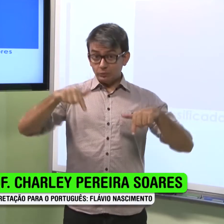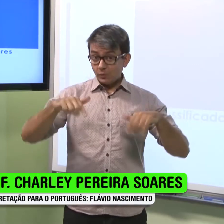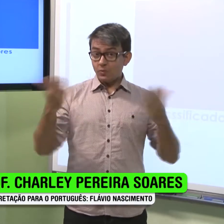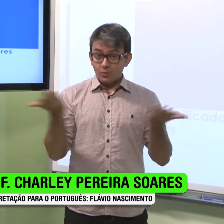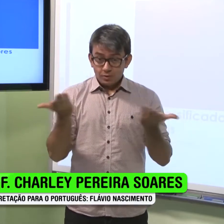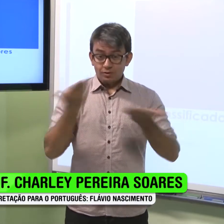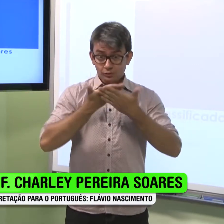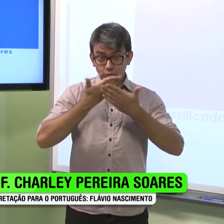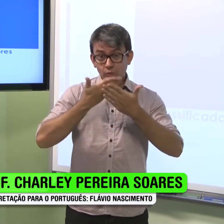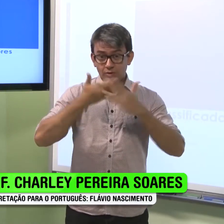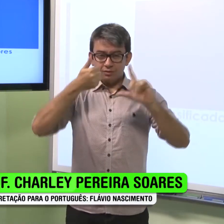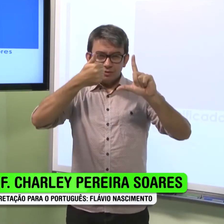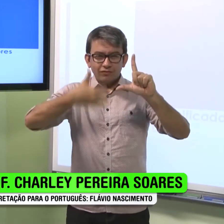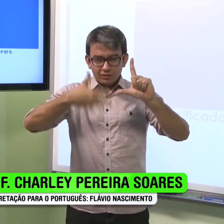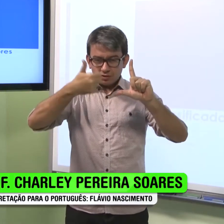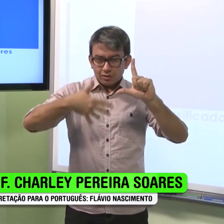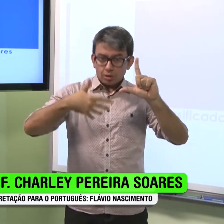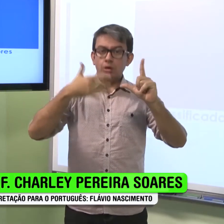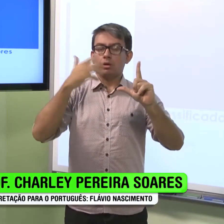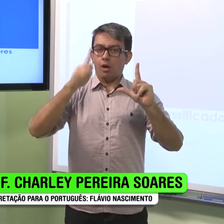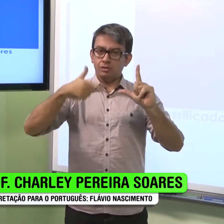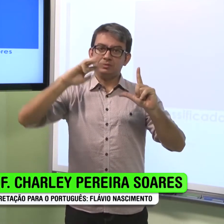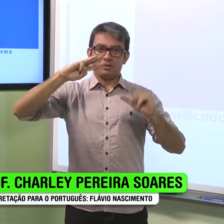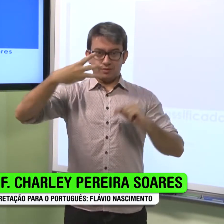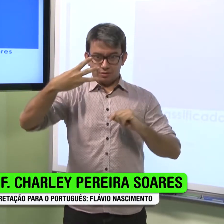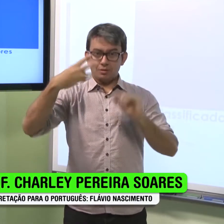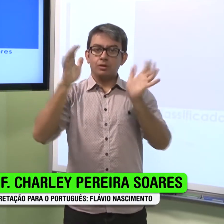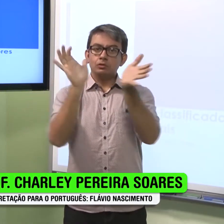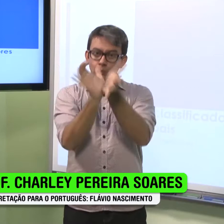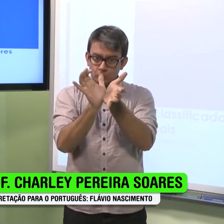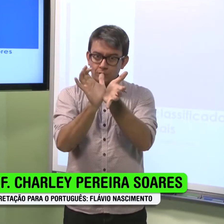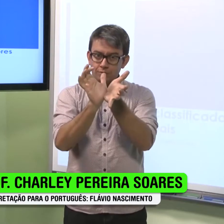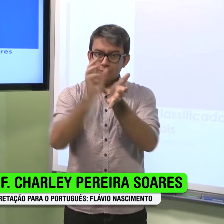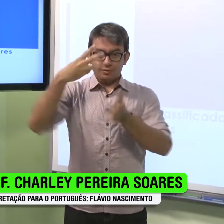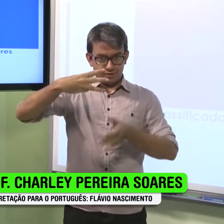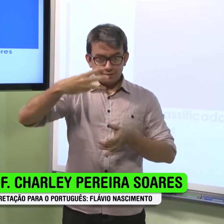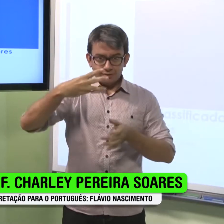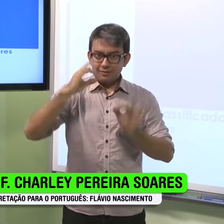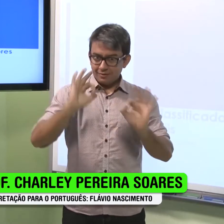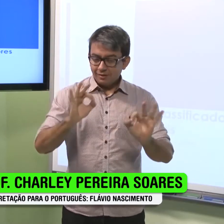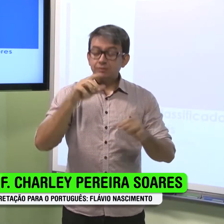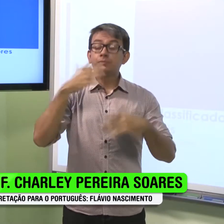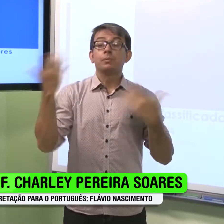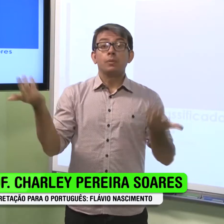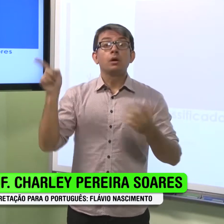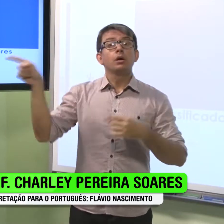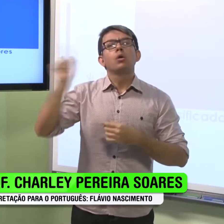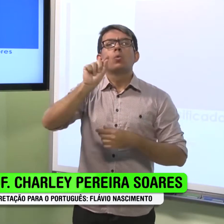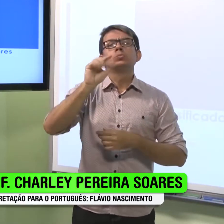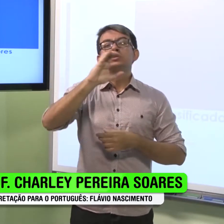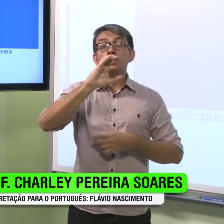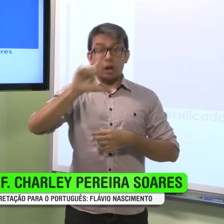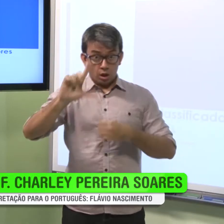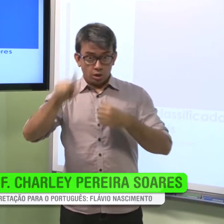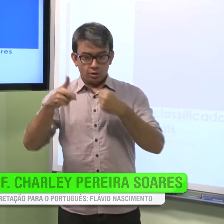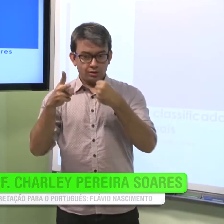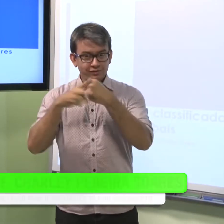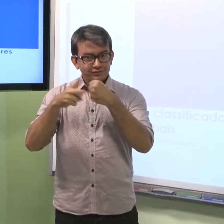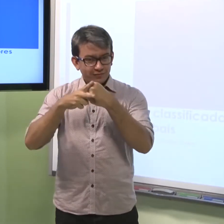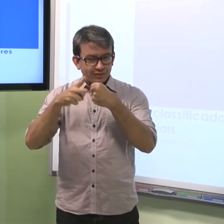Hoje nós estudaremos na nossa videoaula 3, a unidade 3.